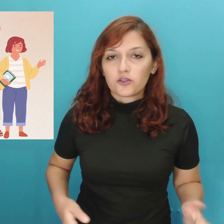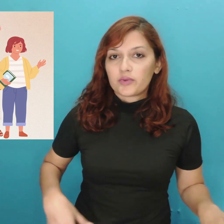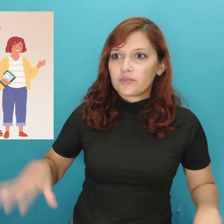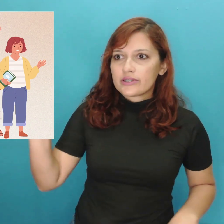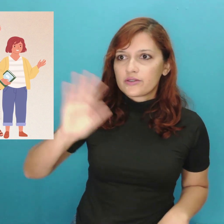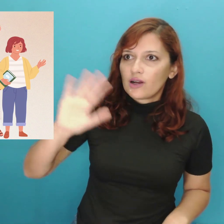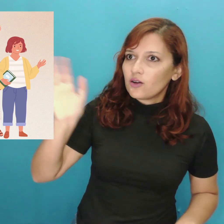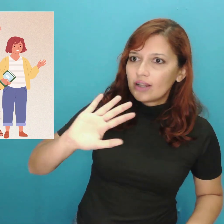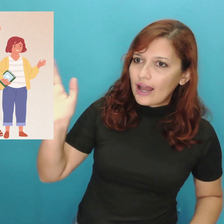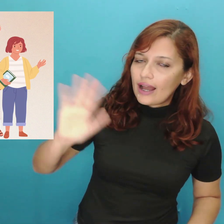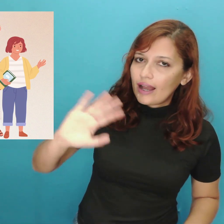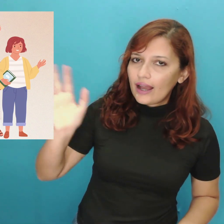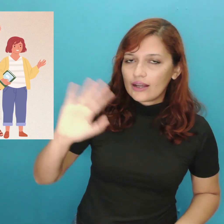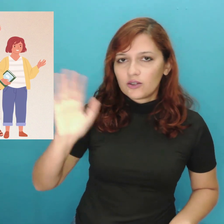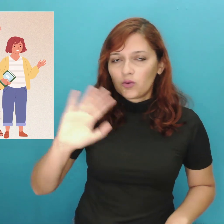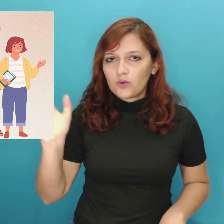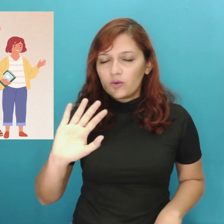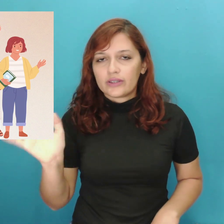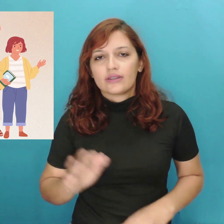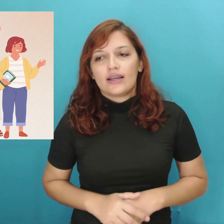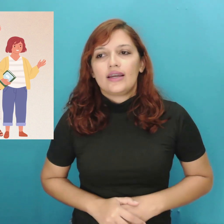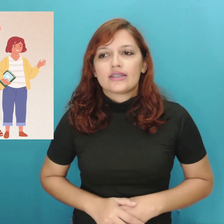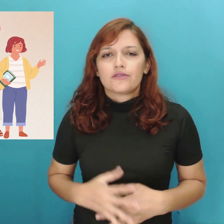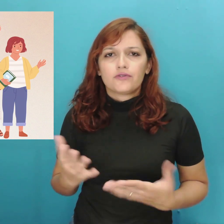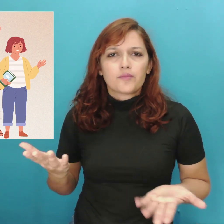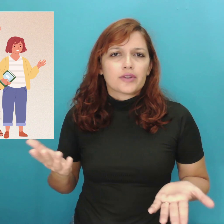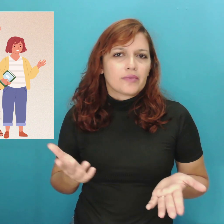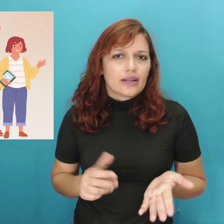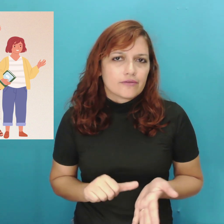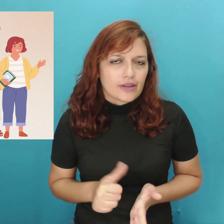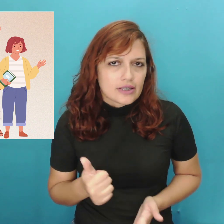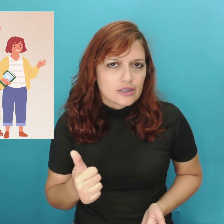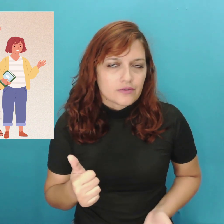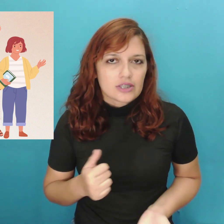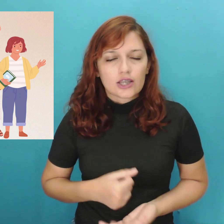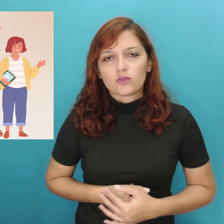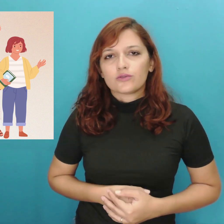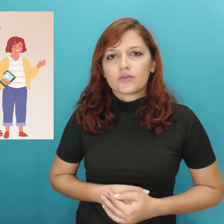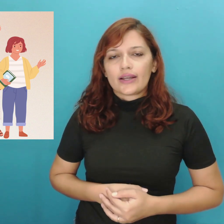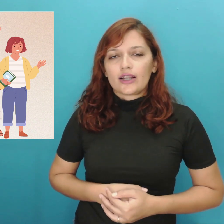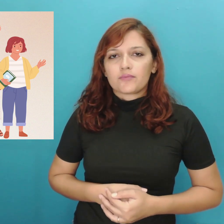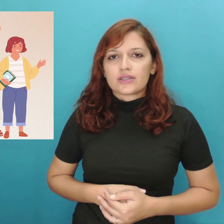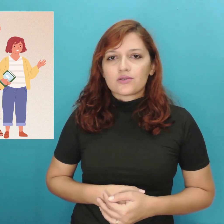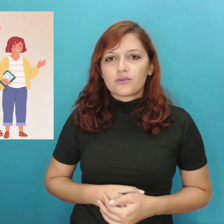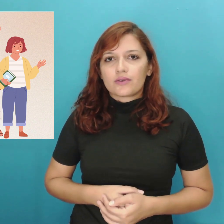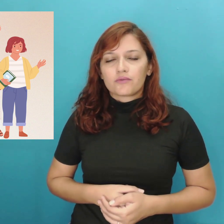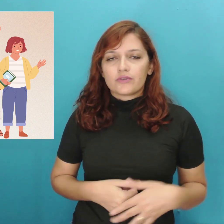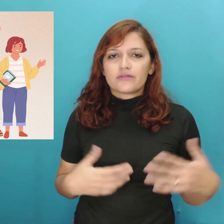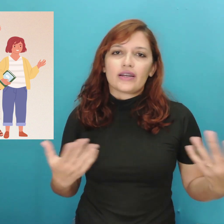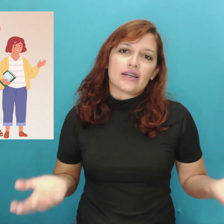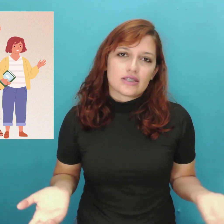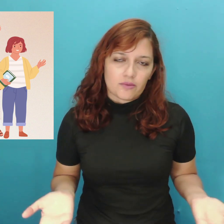para a pessoa olá, oi, se for a primeira vez que você encontrou aquela pessoa, você vai querer saber o